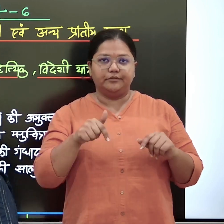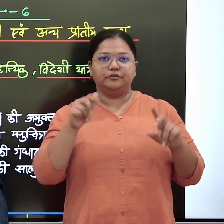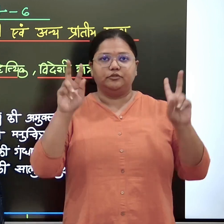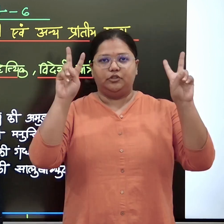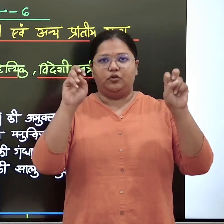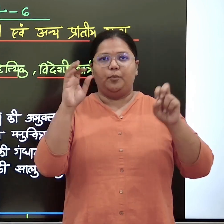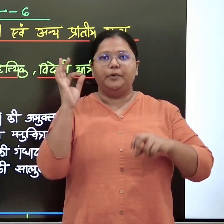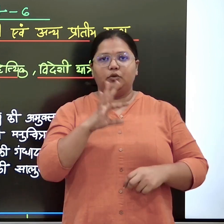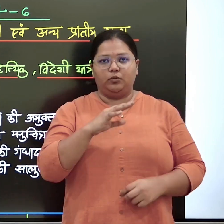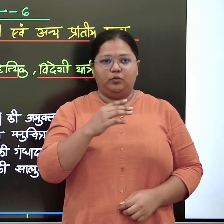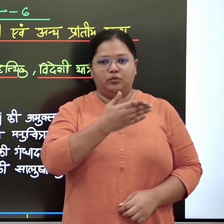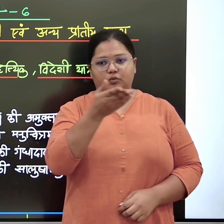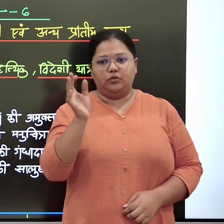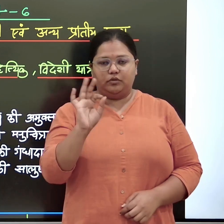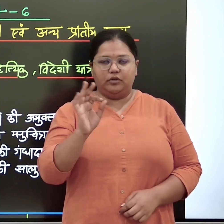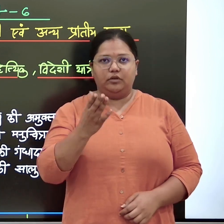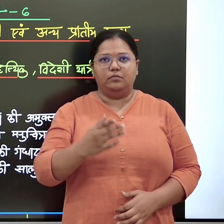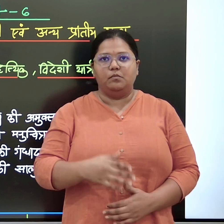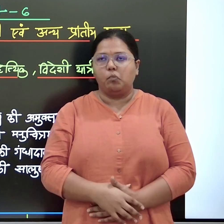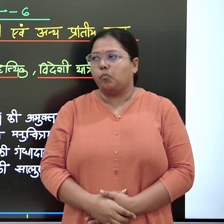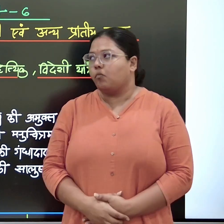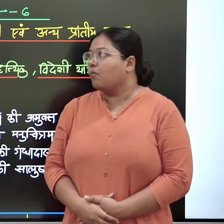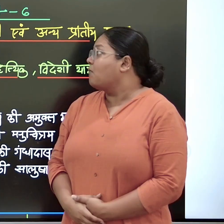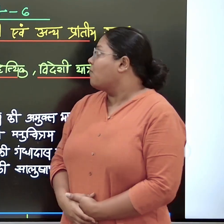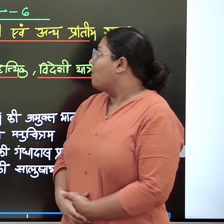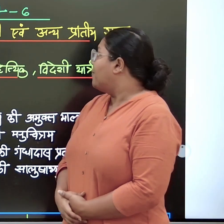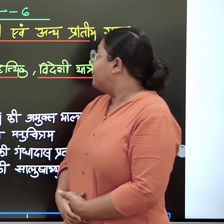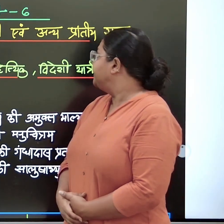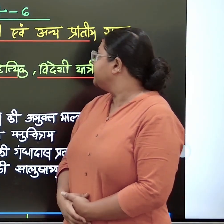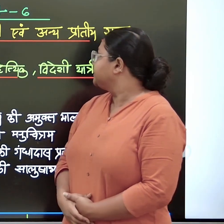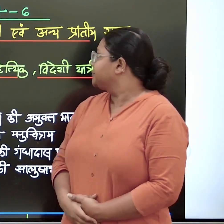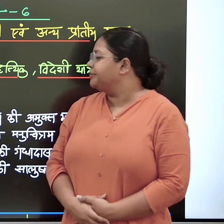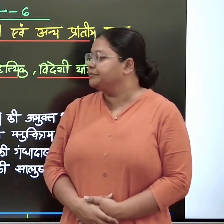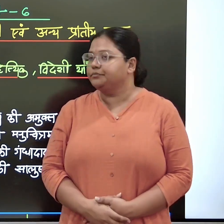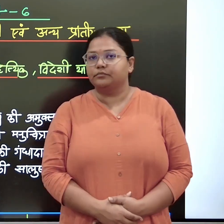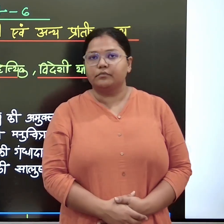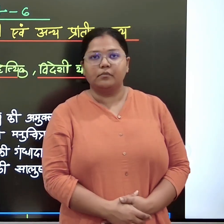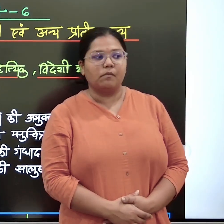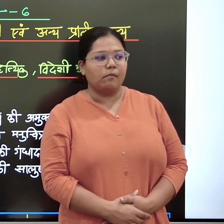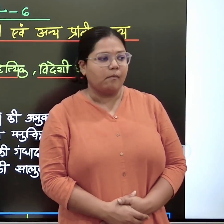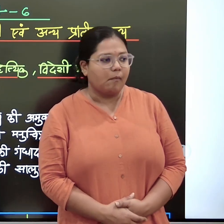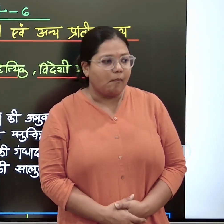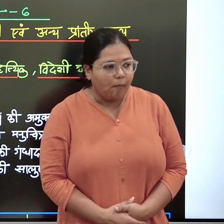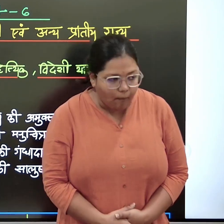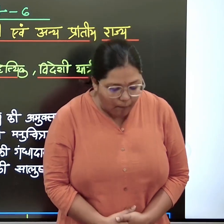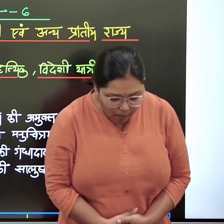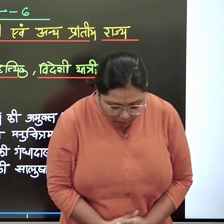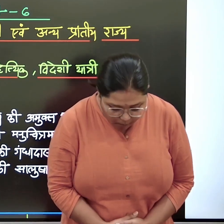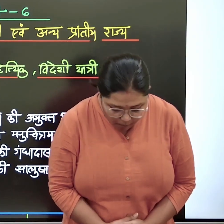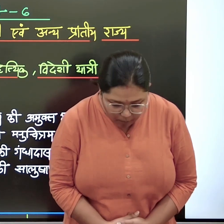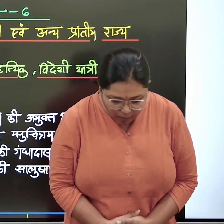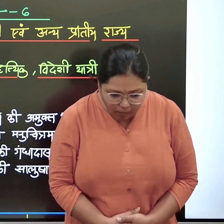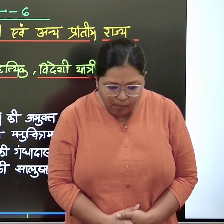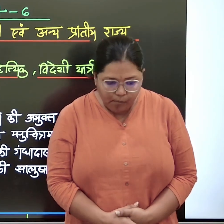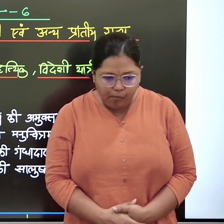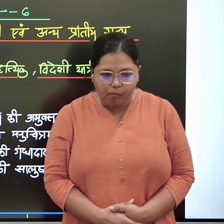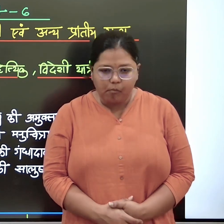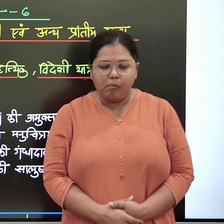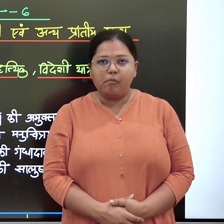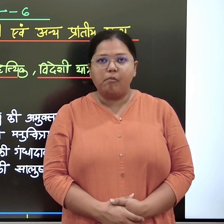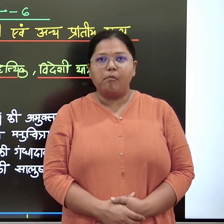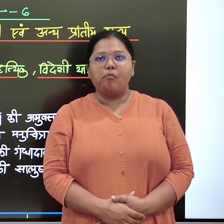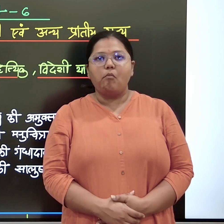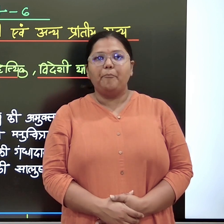बहमनी एवं प्रांतीय राज्य, ठीक है। विजयनगर बहमनी एवं